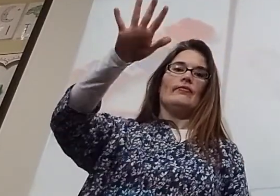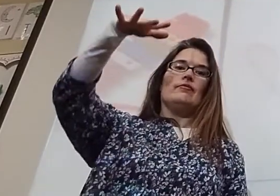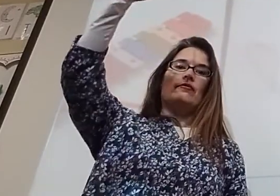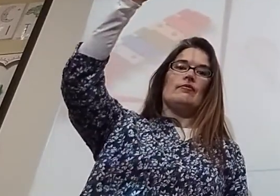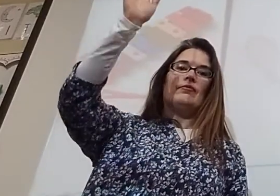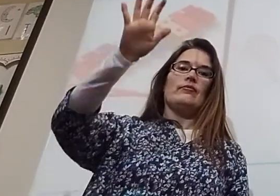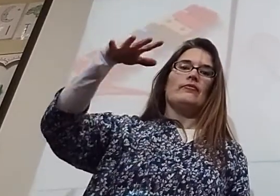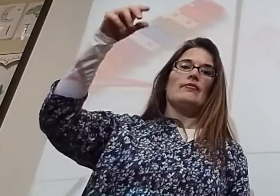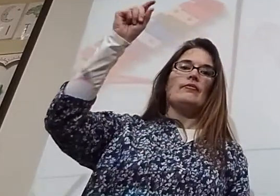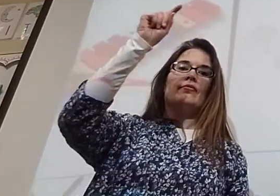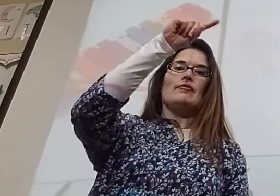yo-yo, Z,